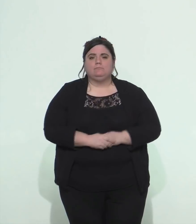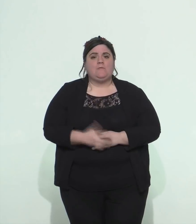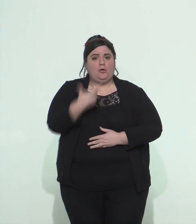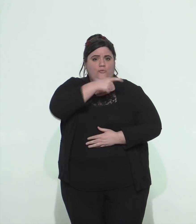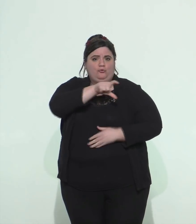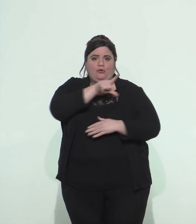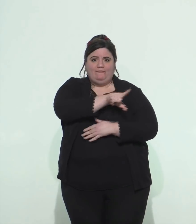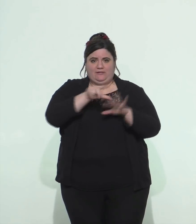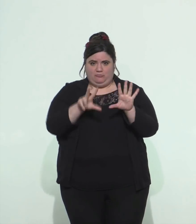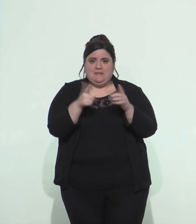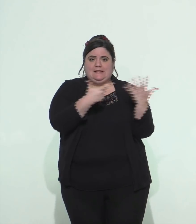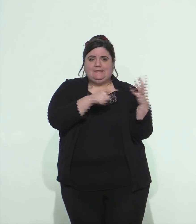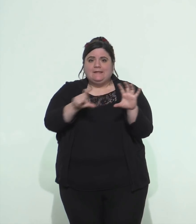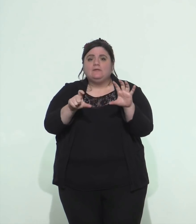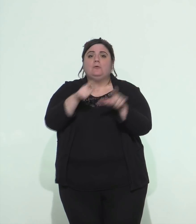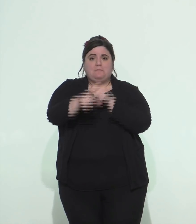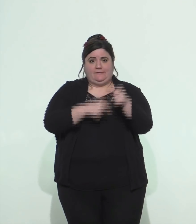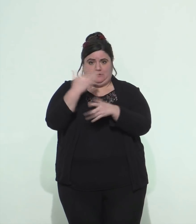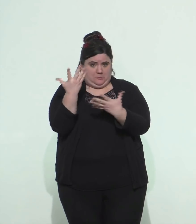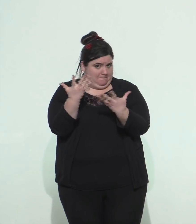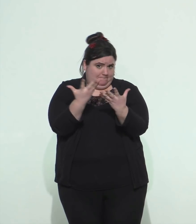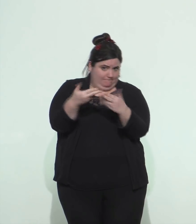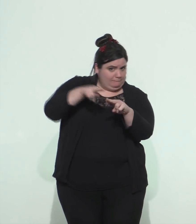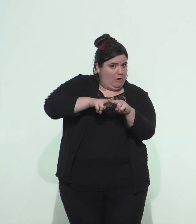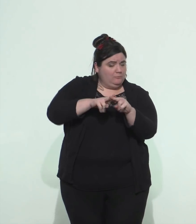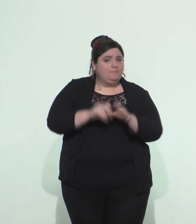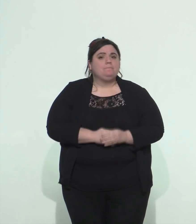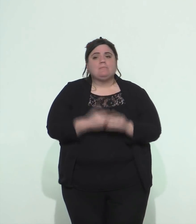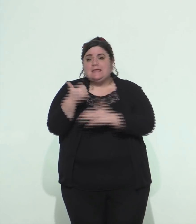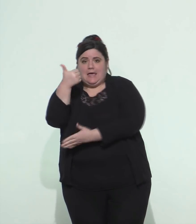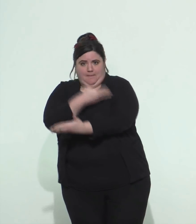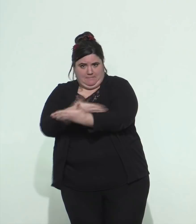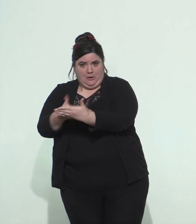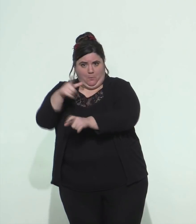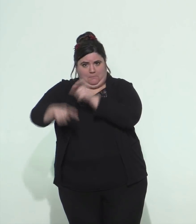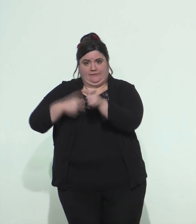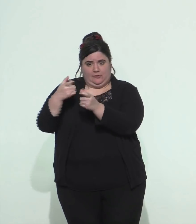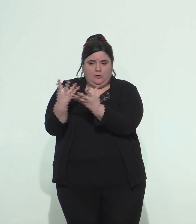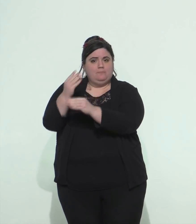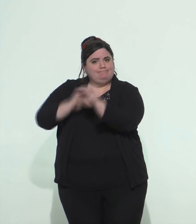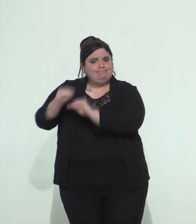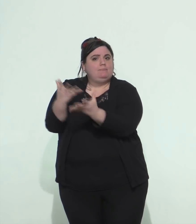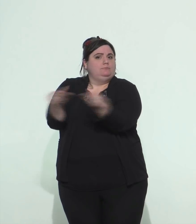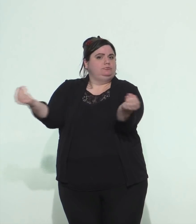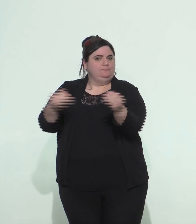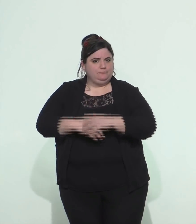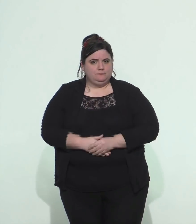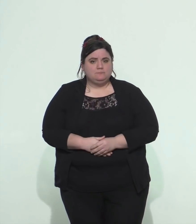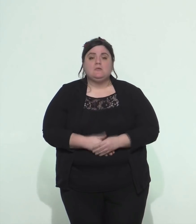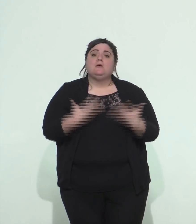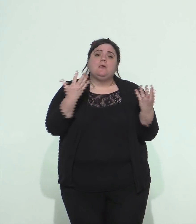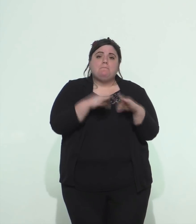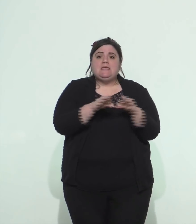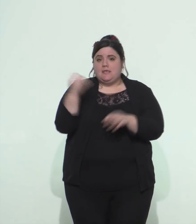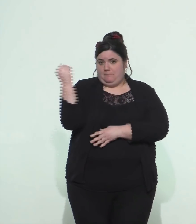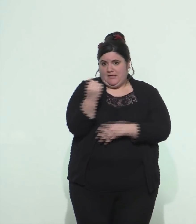228 757 personnes en sont décédées et près d'1 million de personnes en ont guéri. Les États-Unis sont le